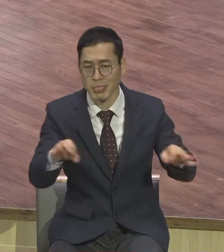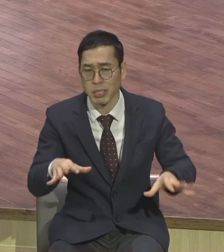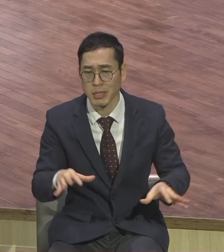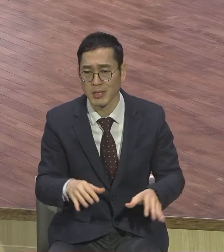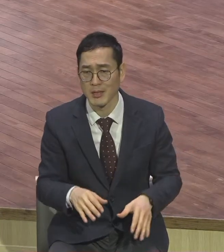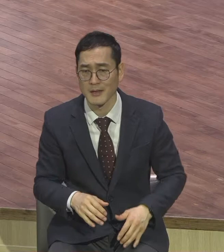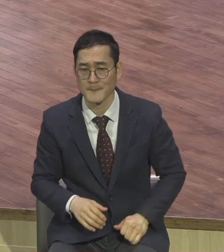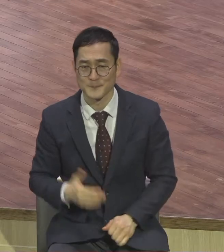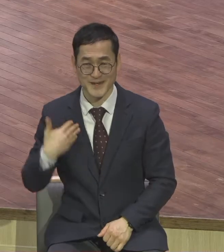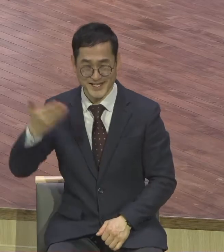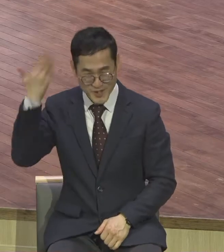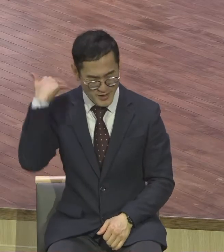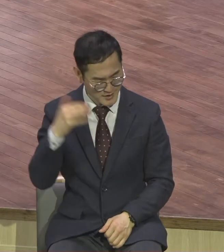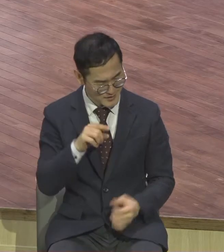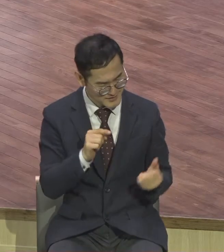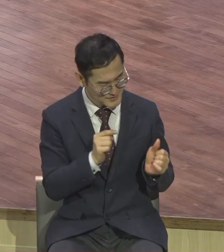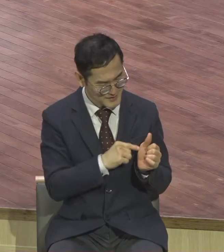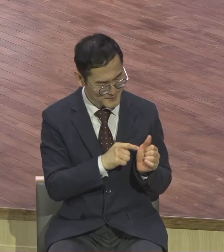소리 뭔지 아십니까? 제가